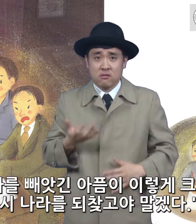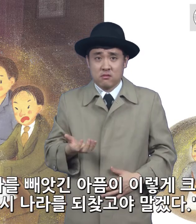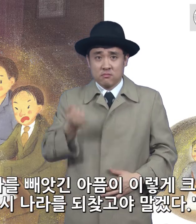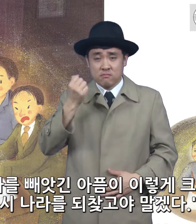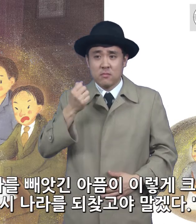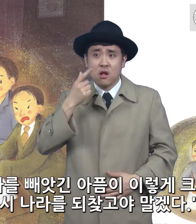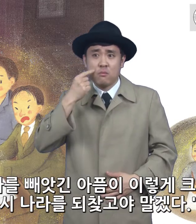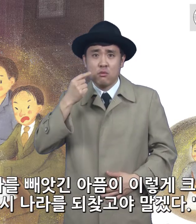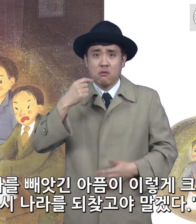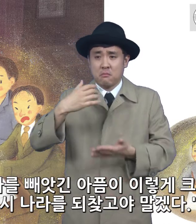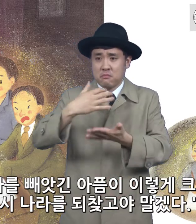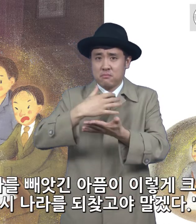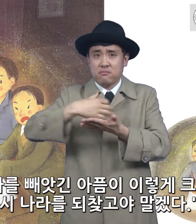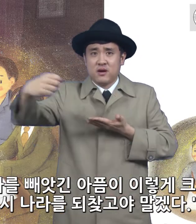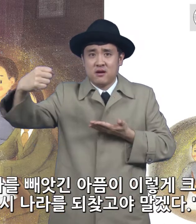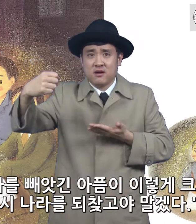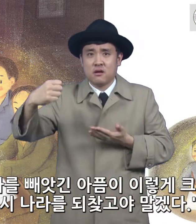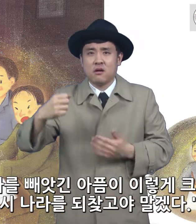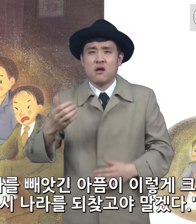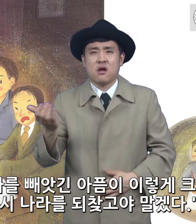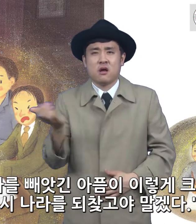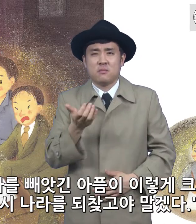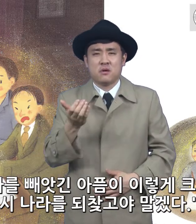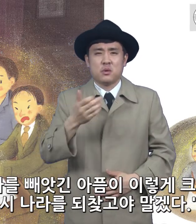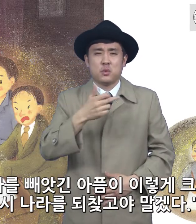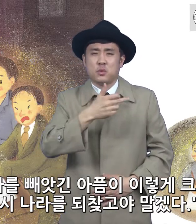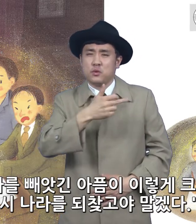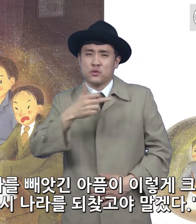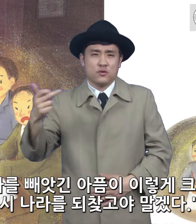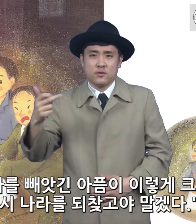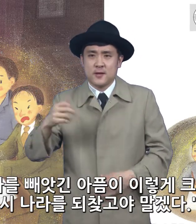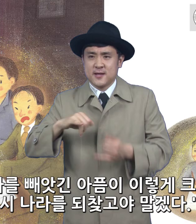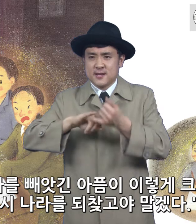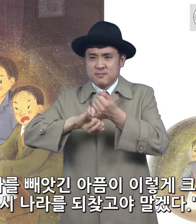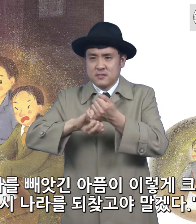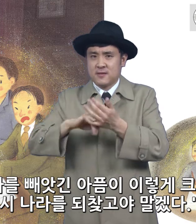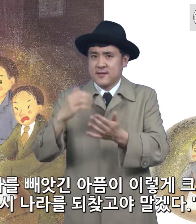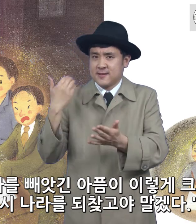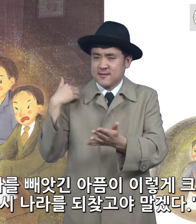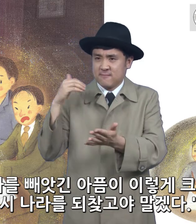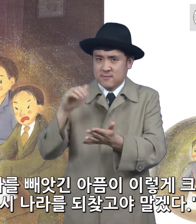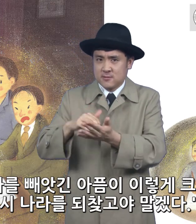나라를 빼앗긴 아픔이 이렇게 크다니 반드시 나라를 되찾고야 말겠다.